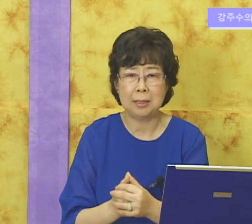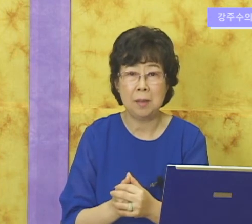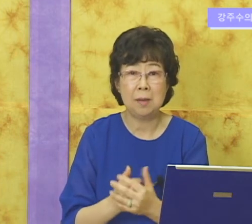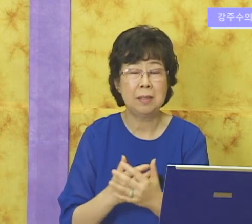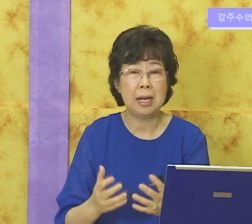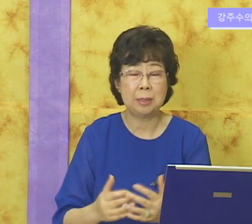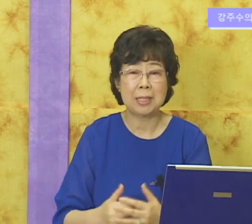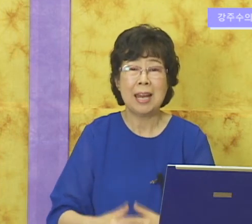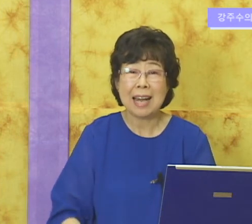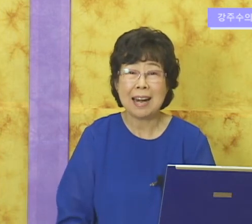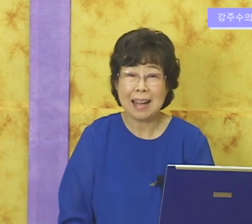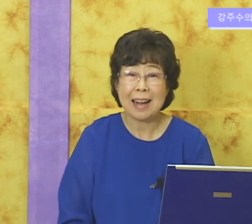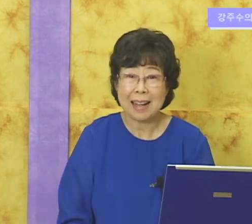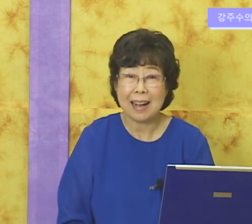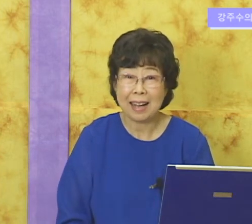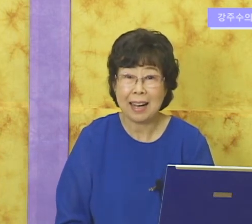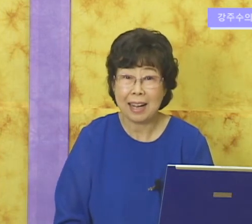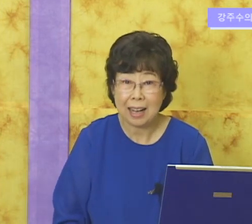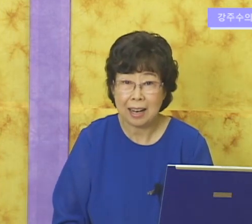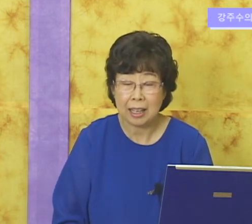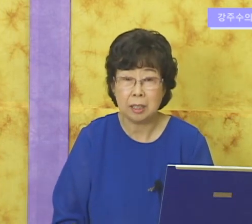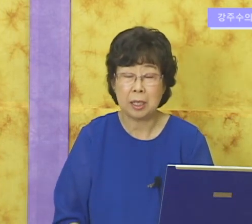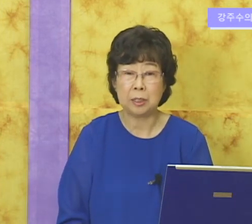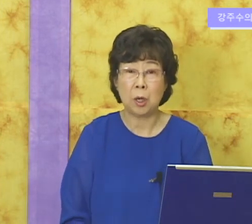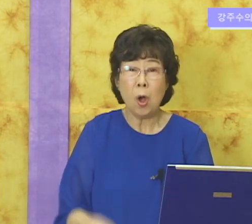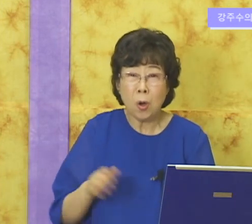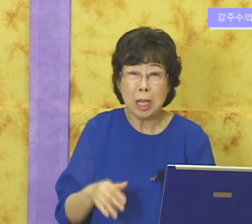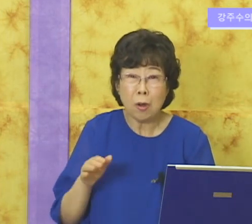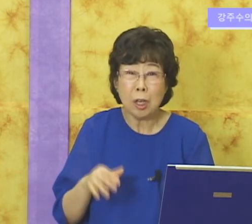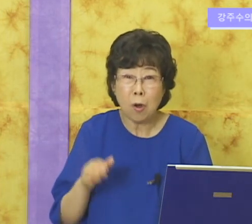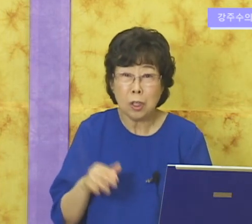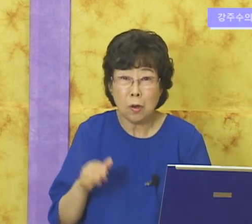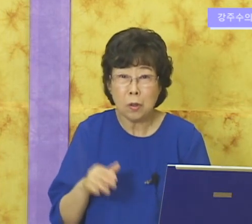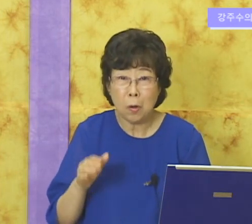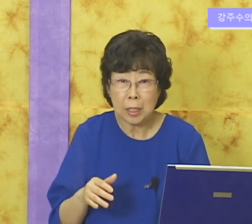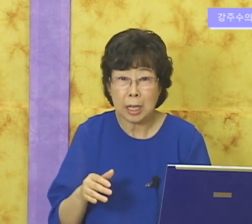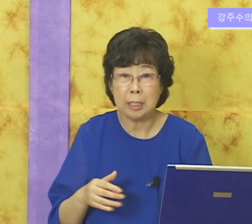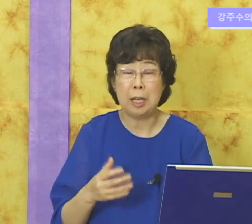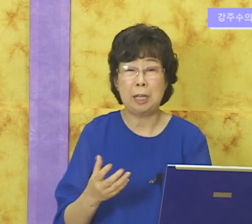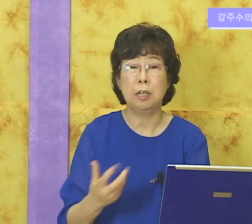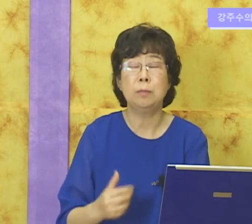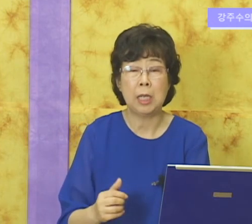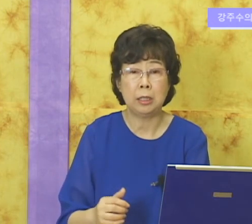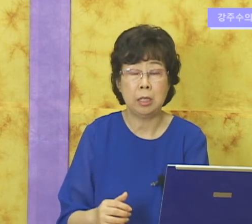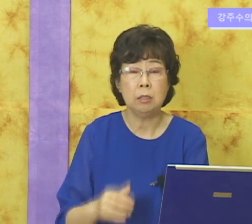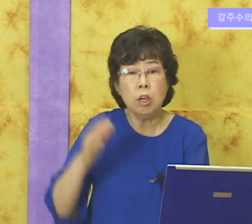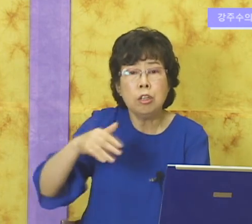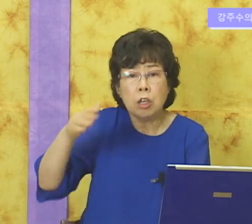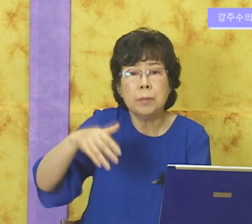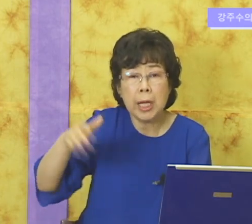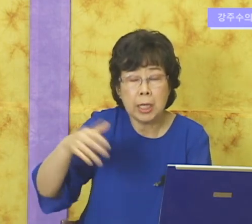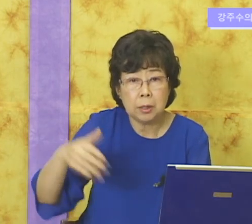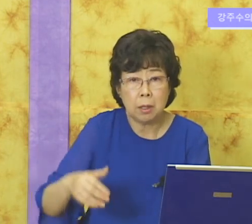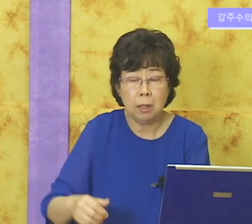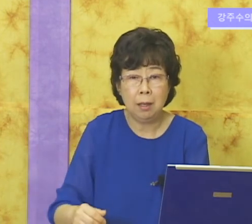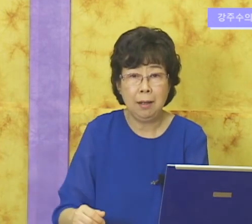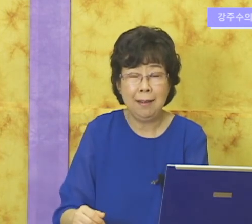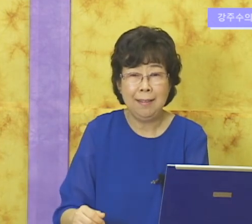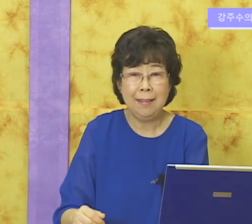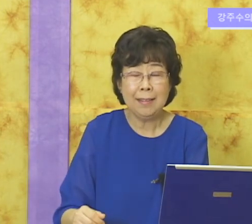따라서 달라집니다. 가라 이렇게 그죠. 온나 이렇게 여러 번 할 때는 여러 번 해야죠. 근데